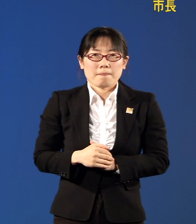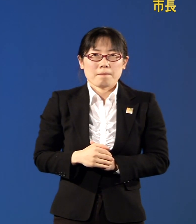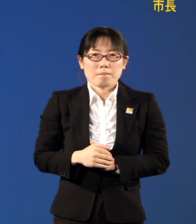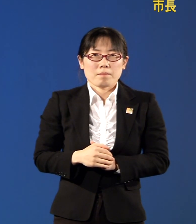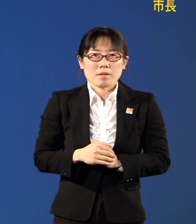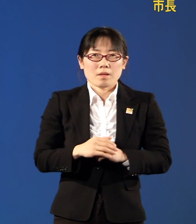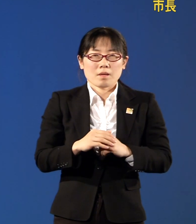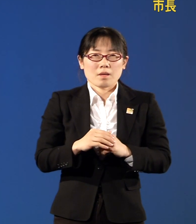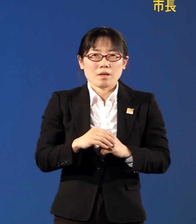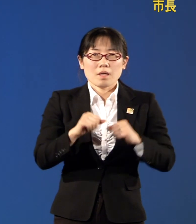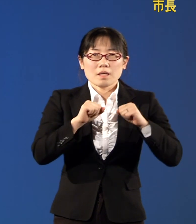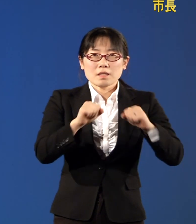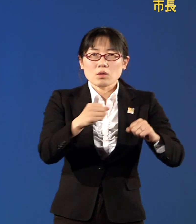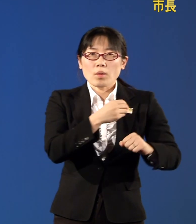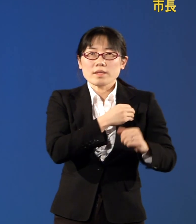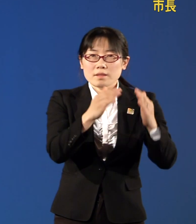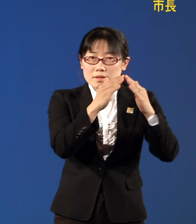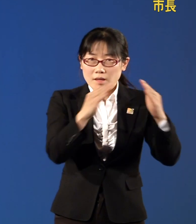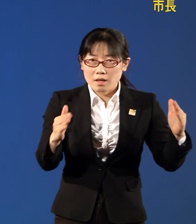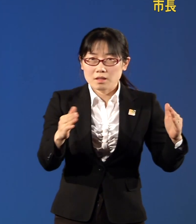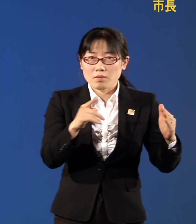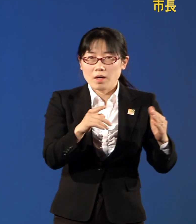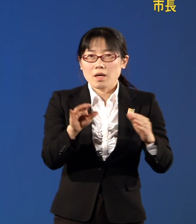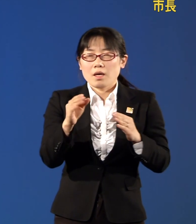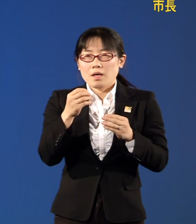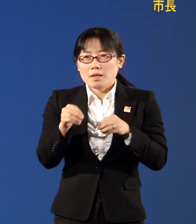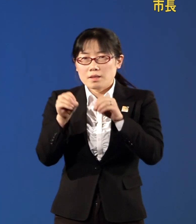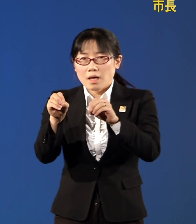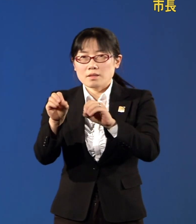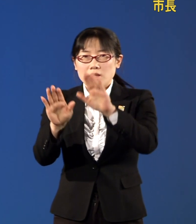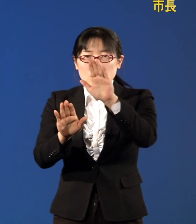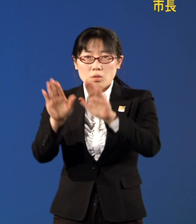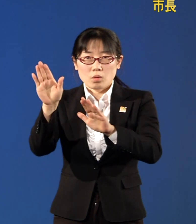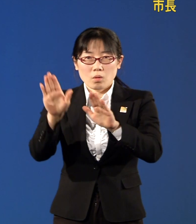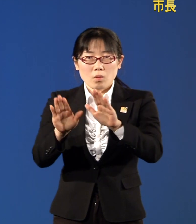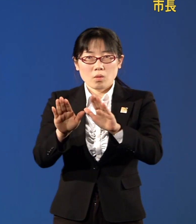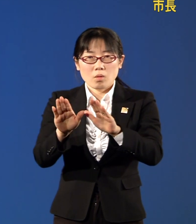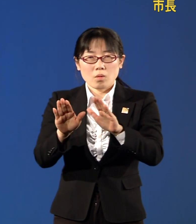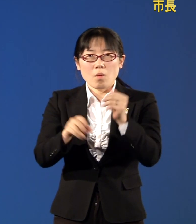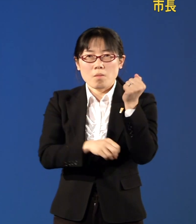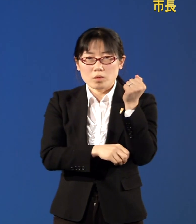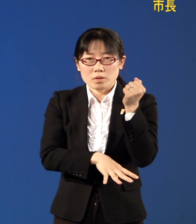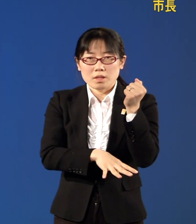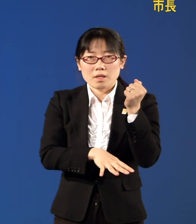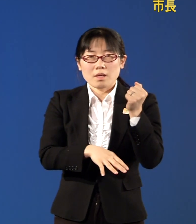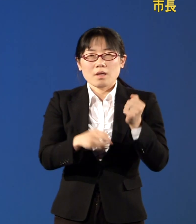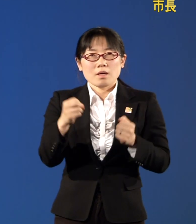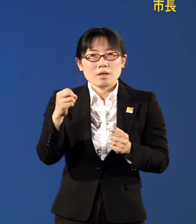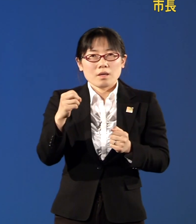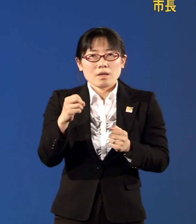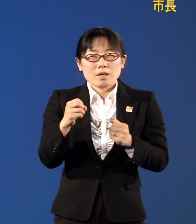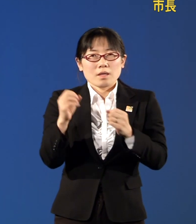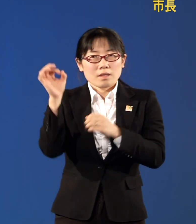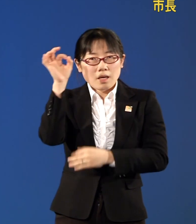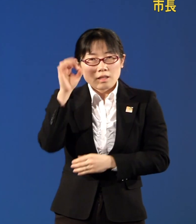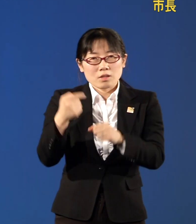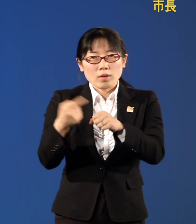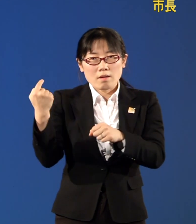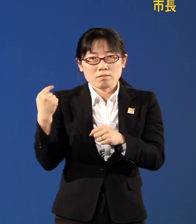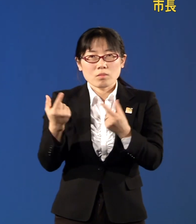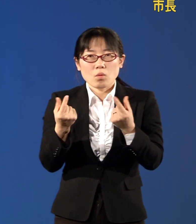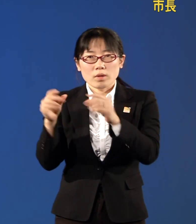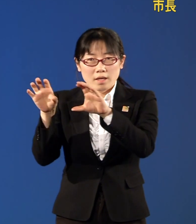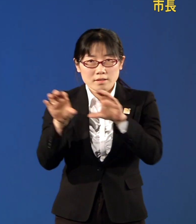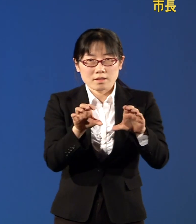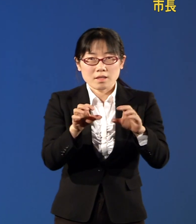員会の方にはですね、こういった感染状況を踏まえて、場合によっては、無観客、昨年やったようにオン